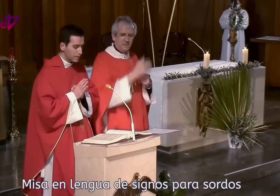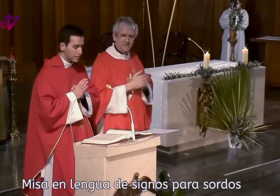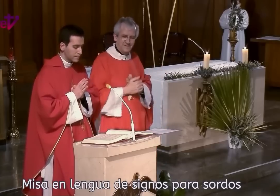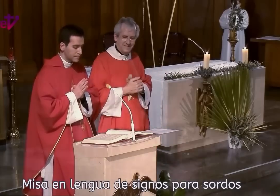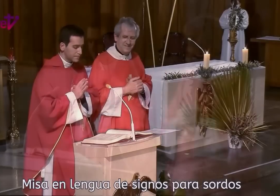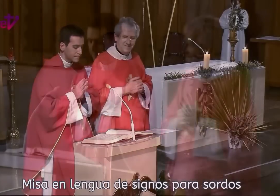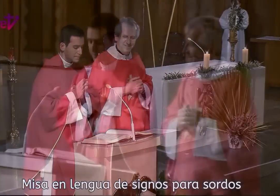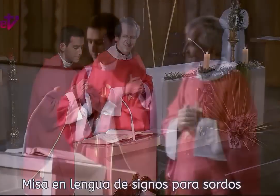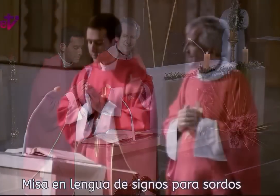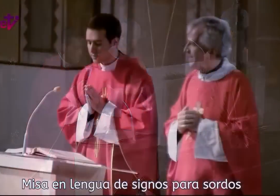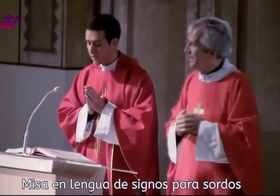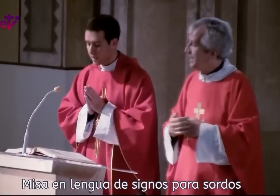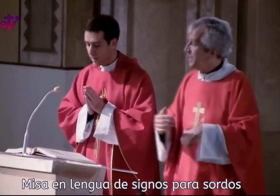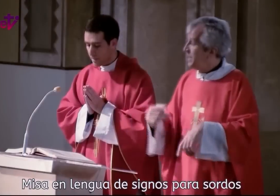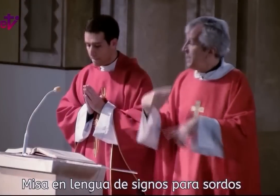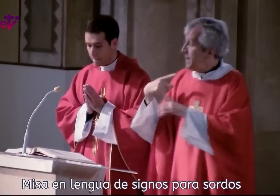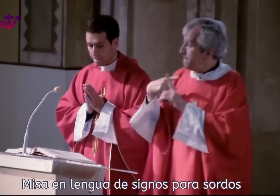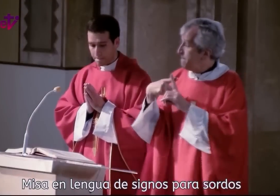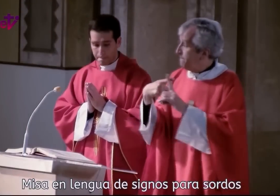nombre.